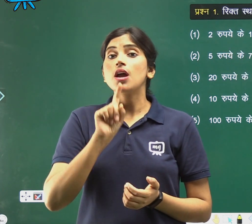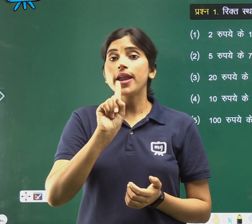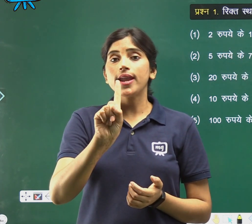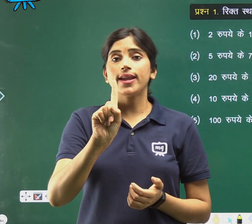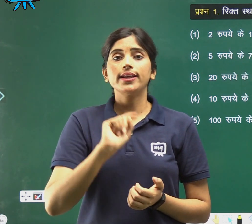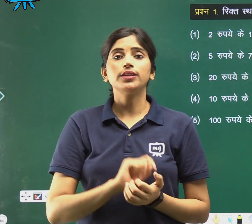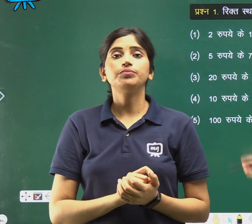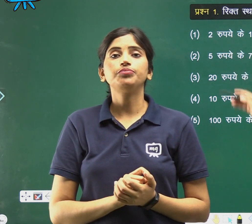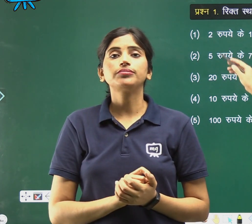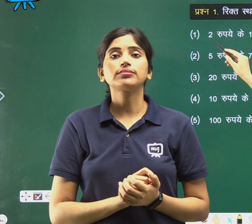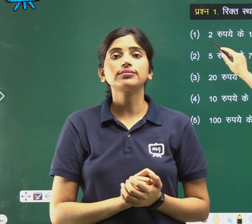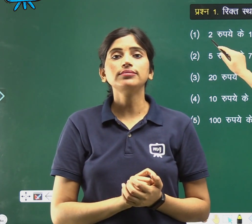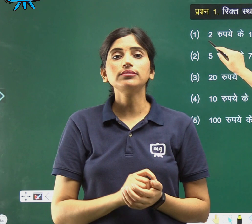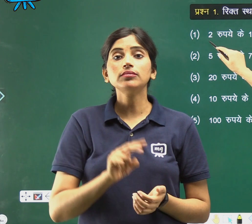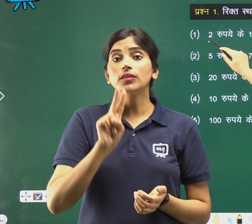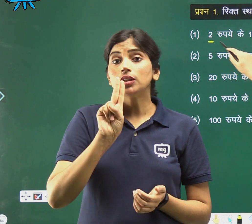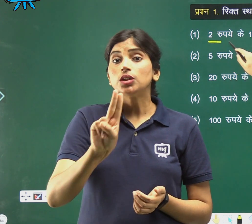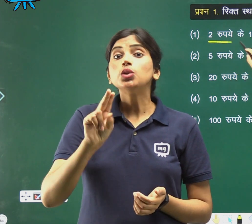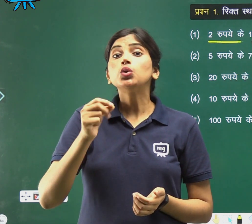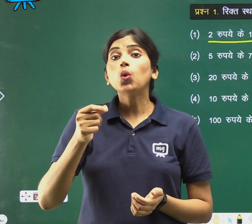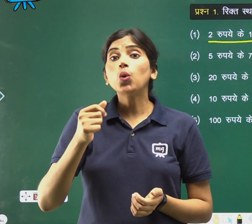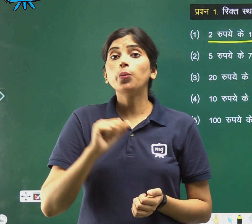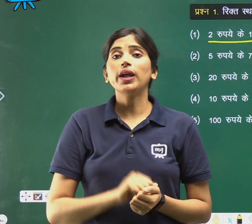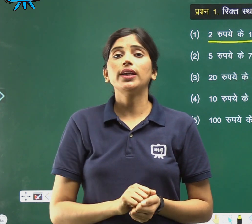1, 2 रुपए के